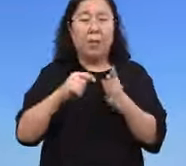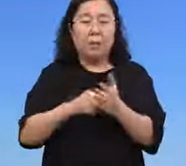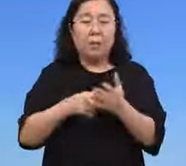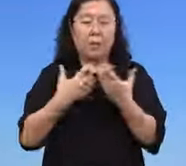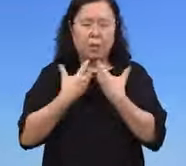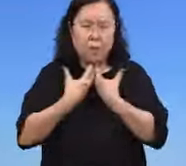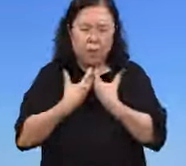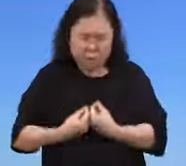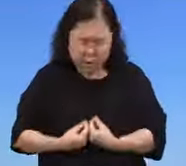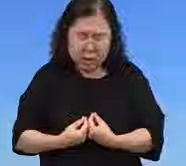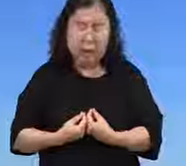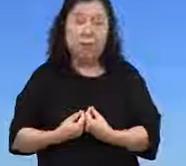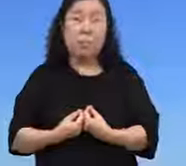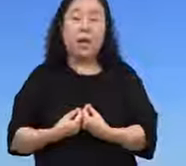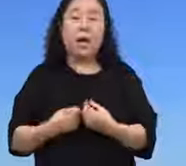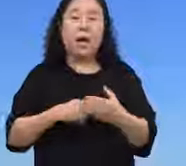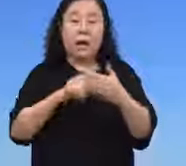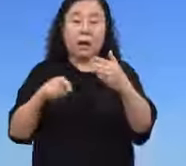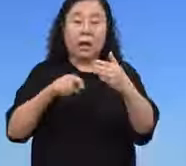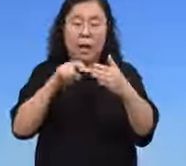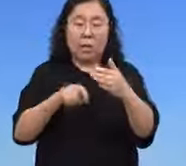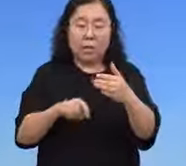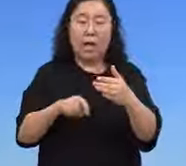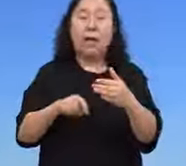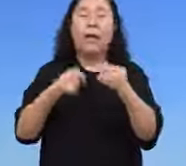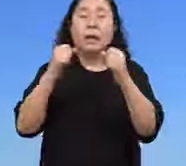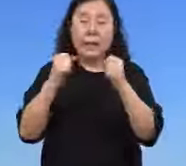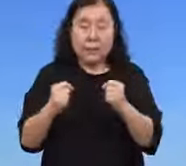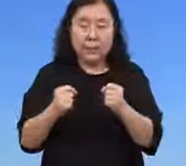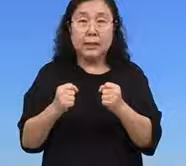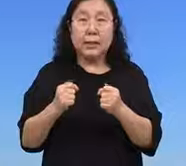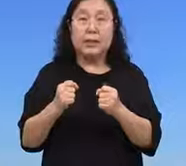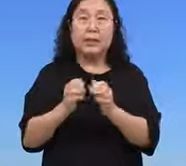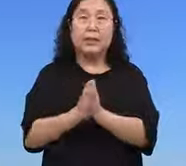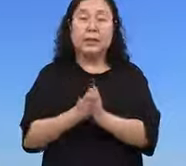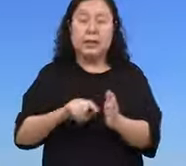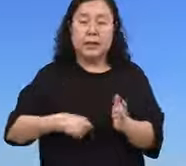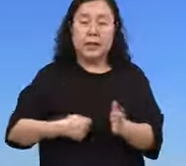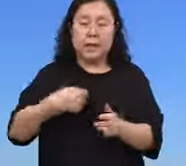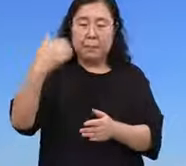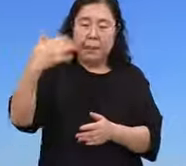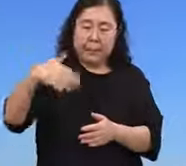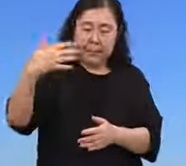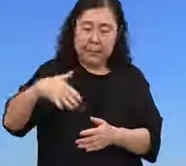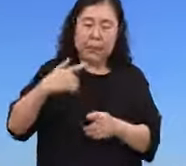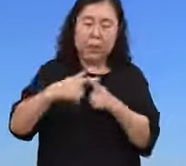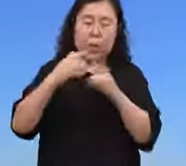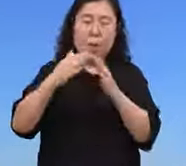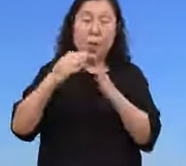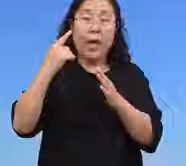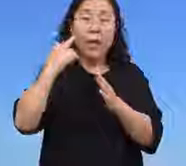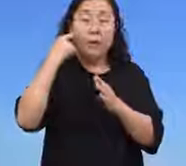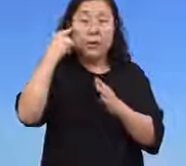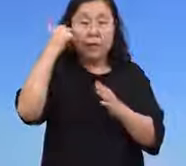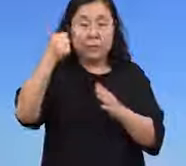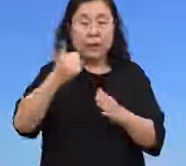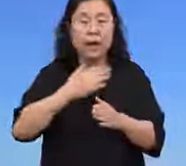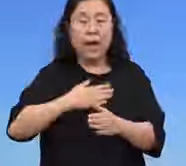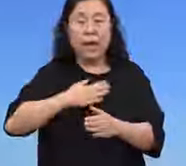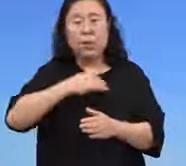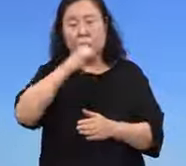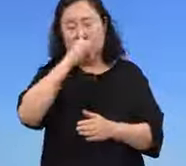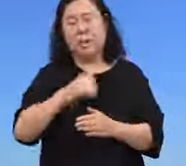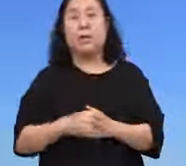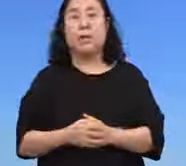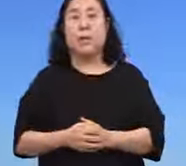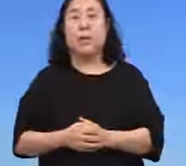계시는 너무나 많은 미자리 교회, 저는 그 사역자들을 알고 있거든요. 이 말씀을